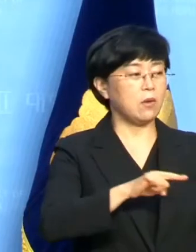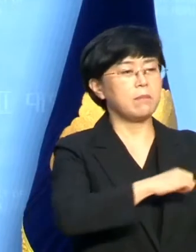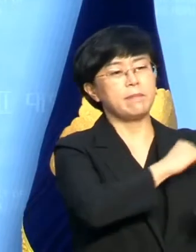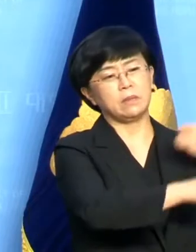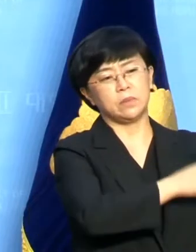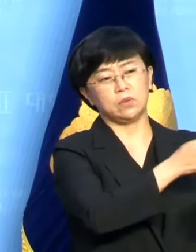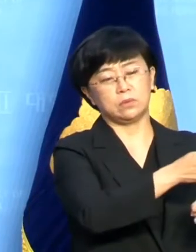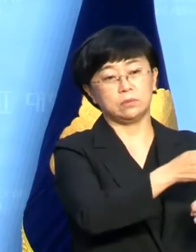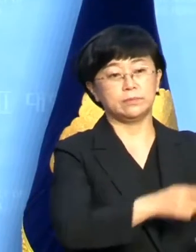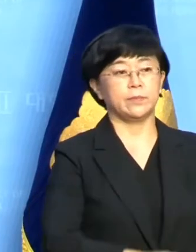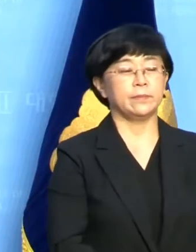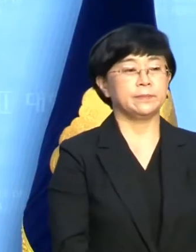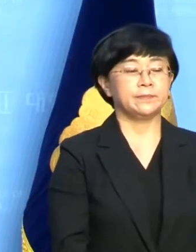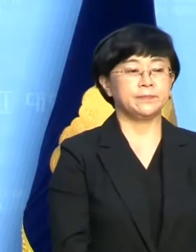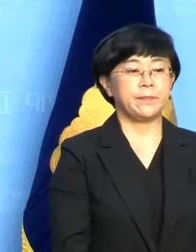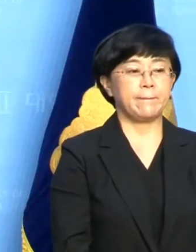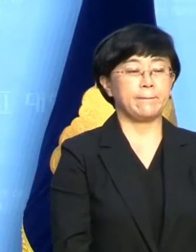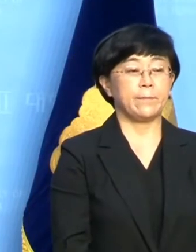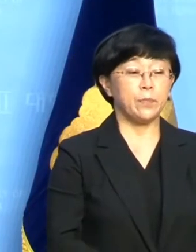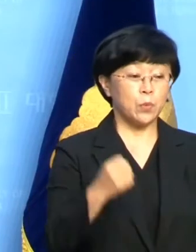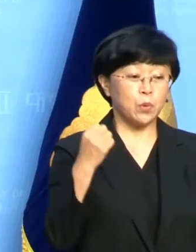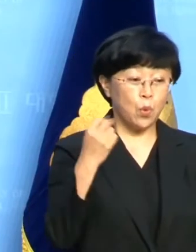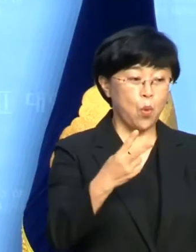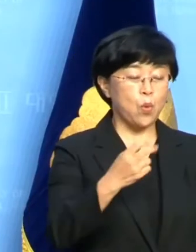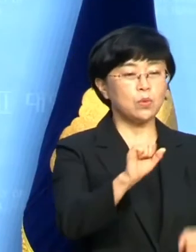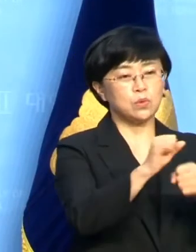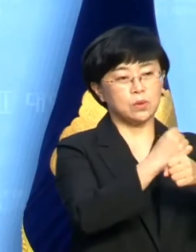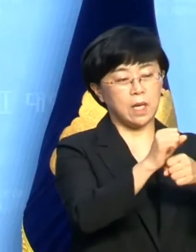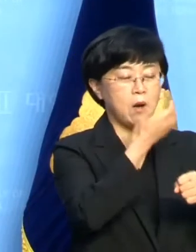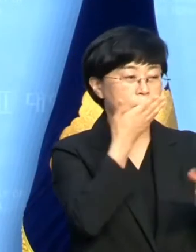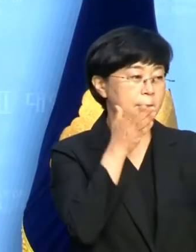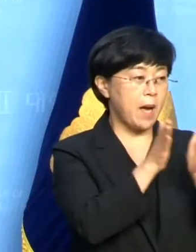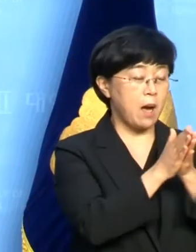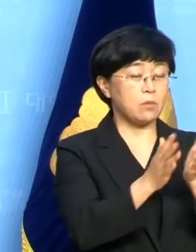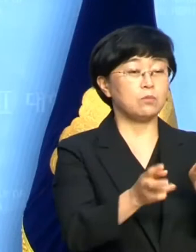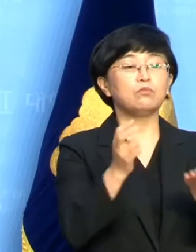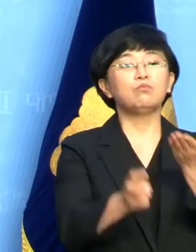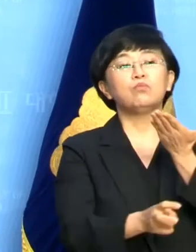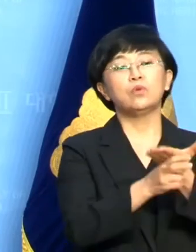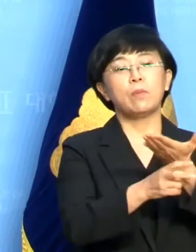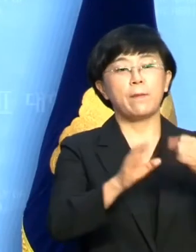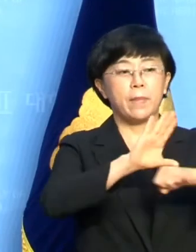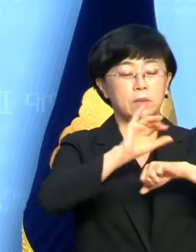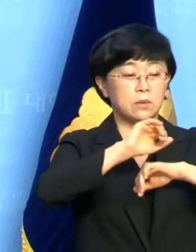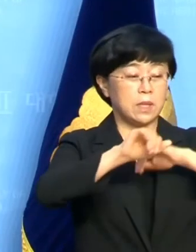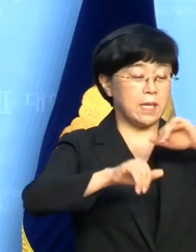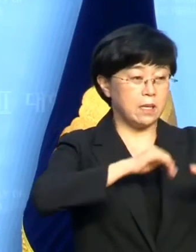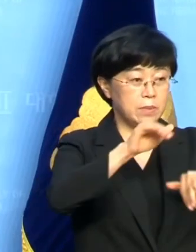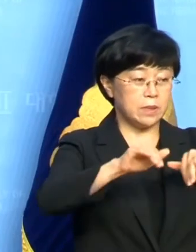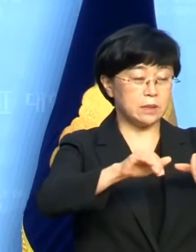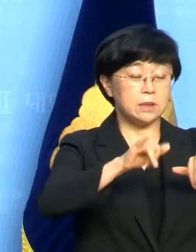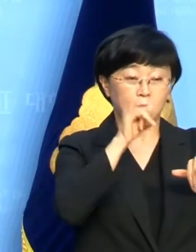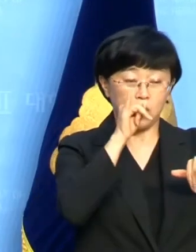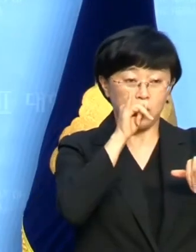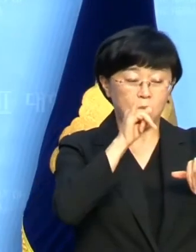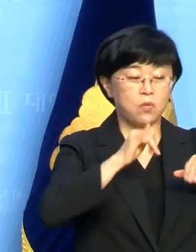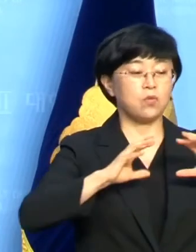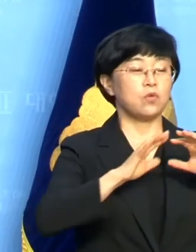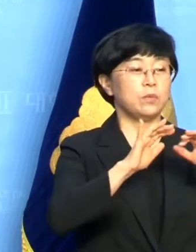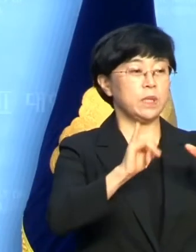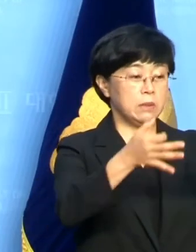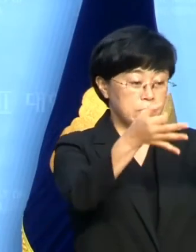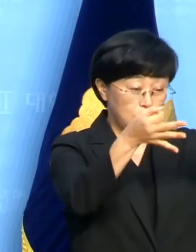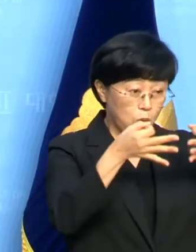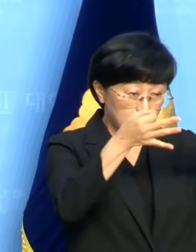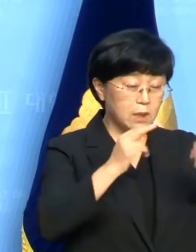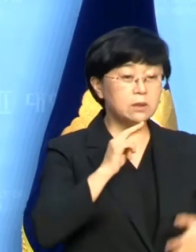입니다 2위 조작과 공작으로 불법적 방송 개입을 자행해 써 국민적 의혹을